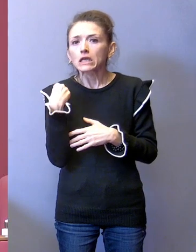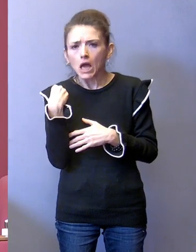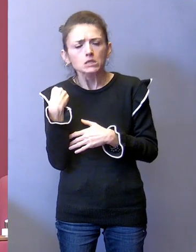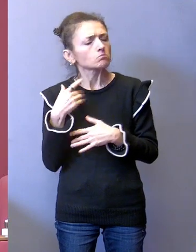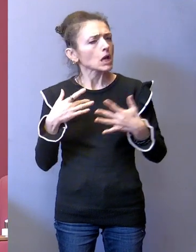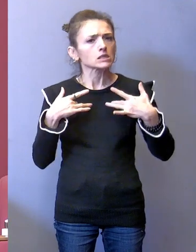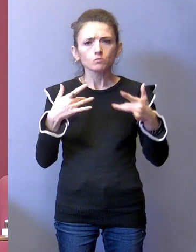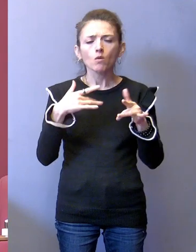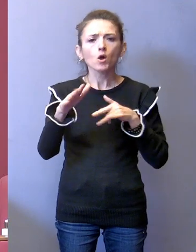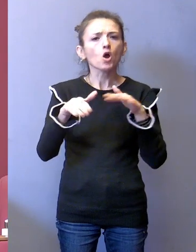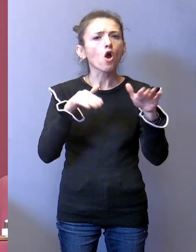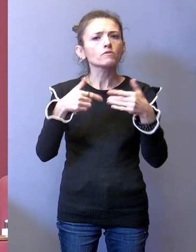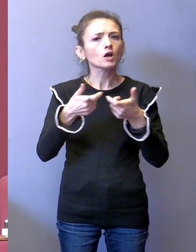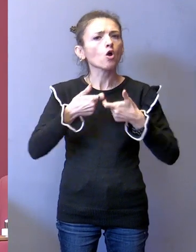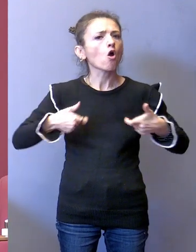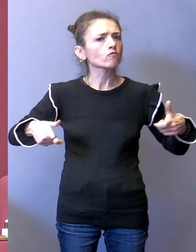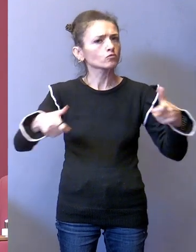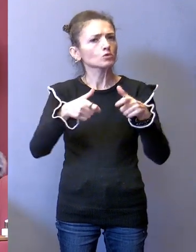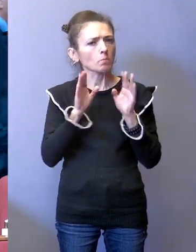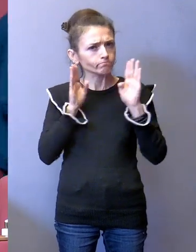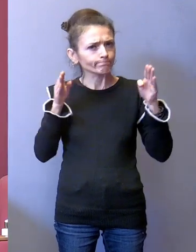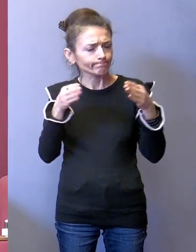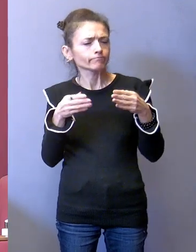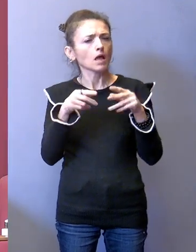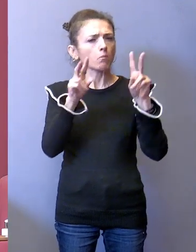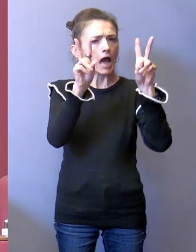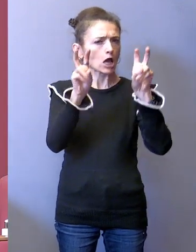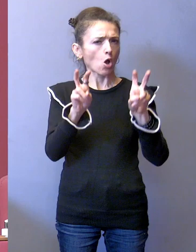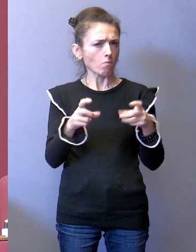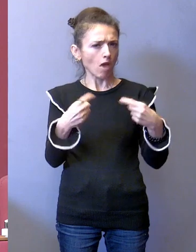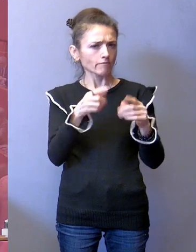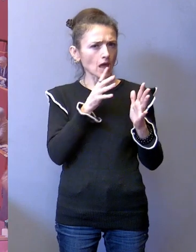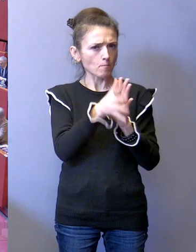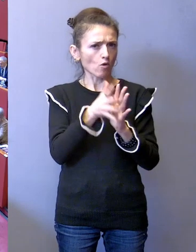convocare una specifica commissione consiliare per approfondire questi temi Grazie